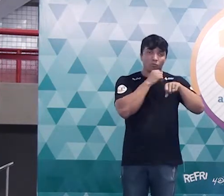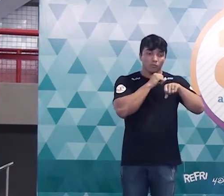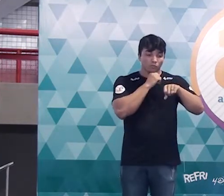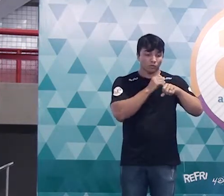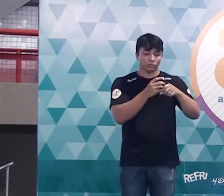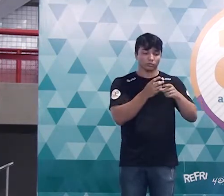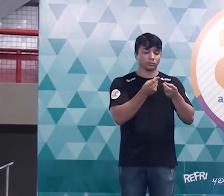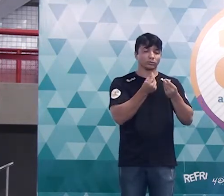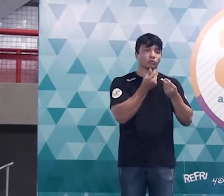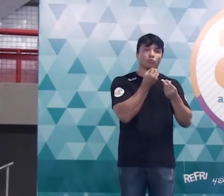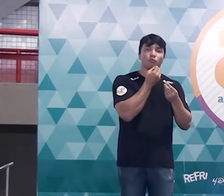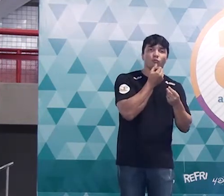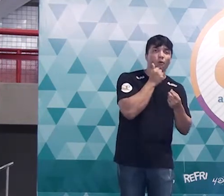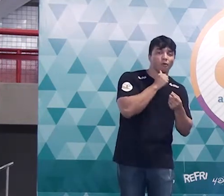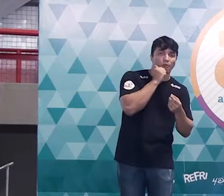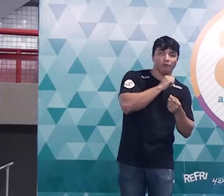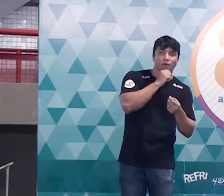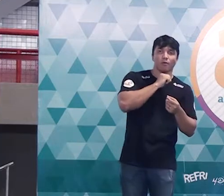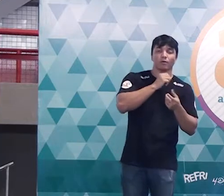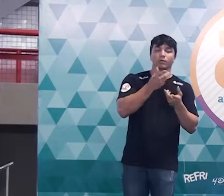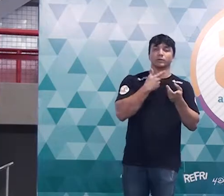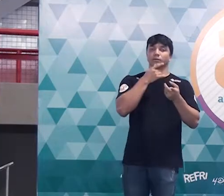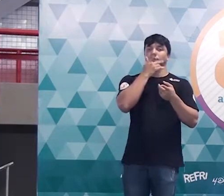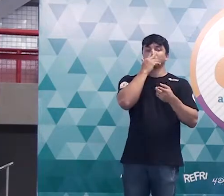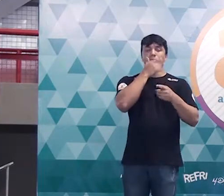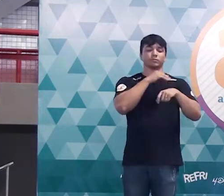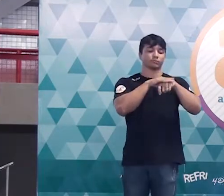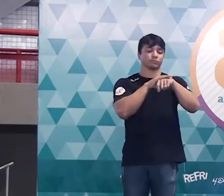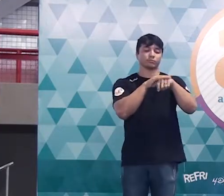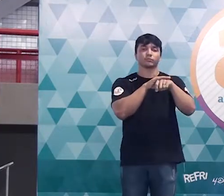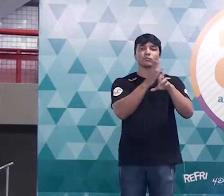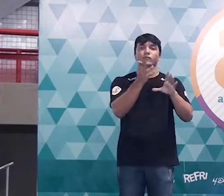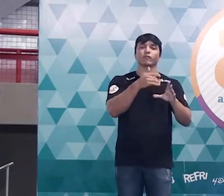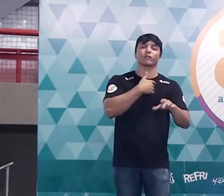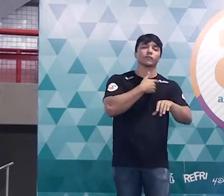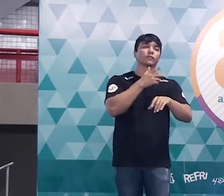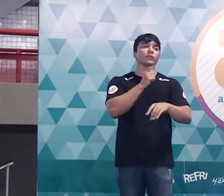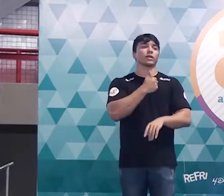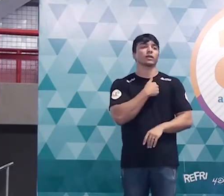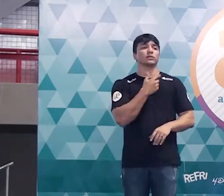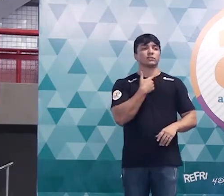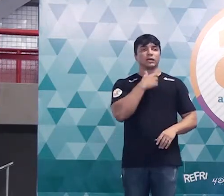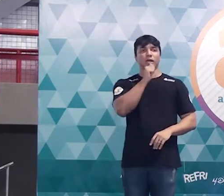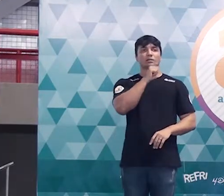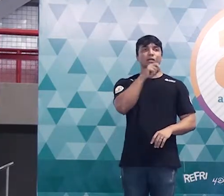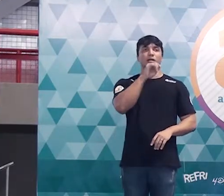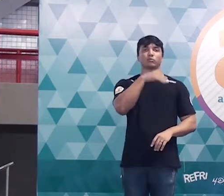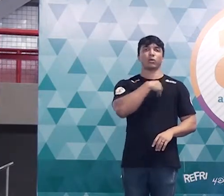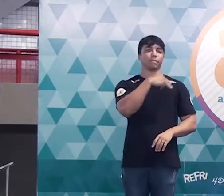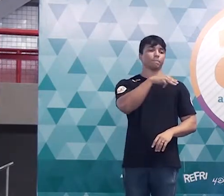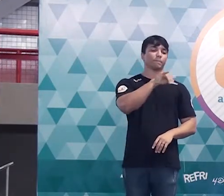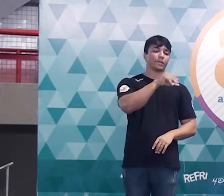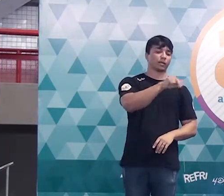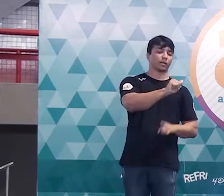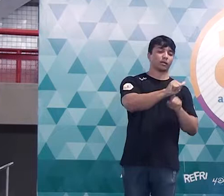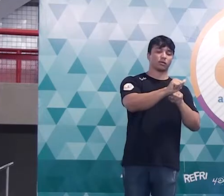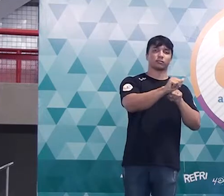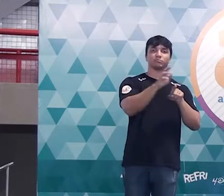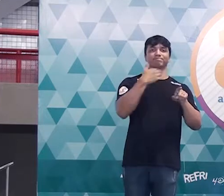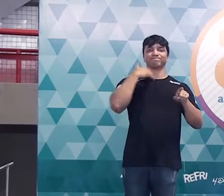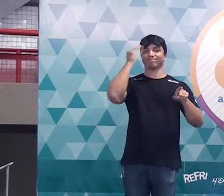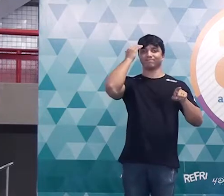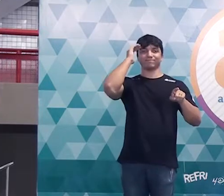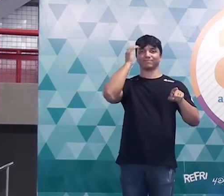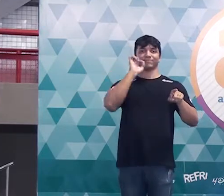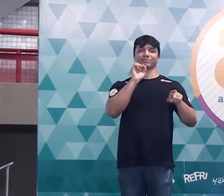vovô ou com a vovó, e a gente disser que está azarando a mina, ele não vai